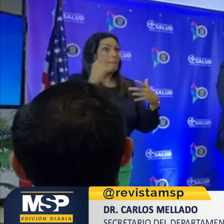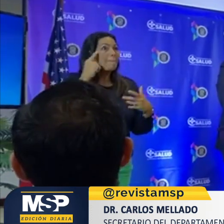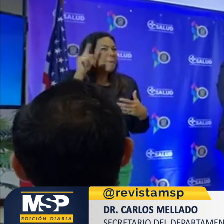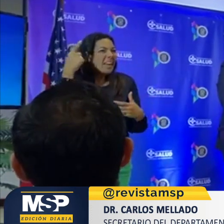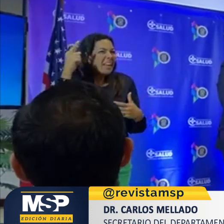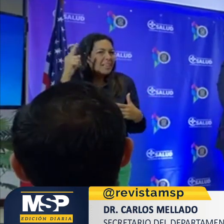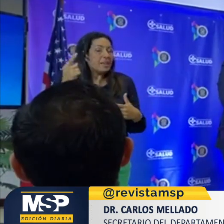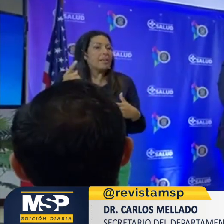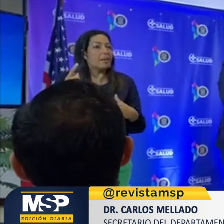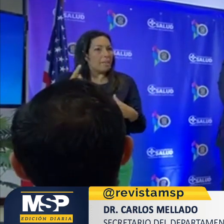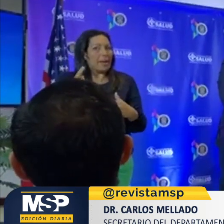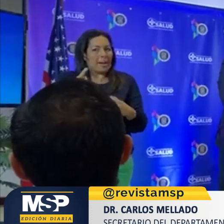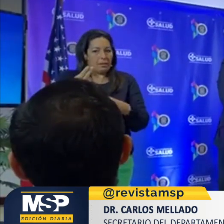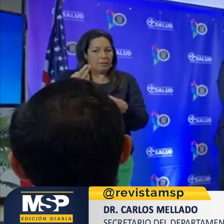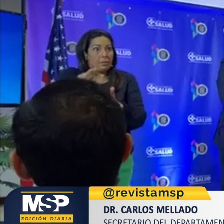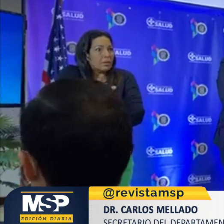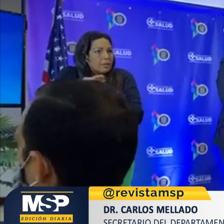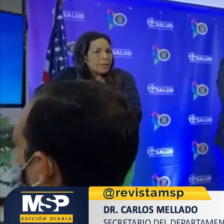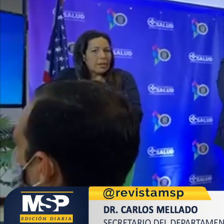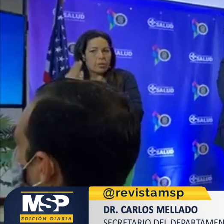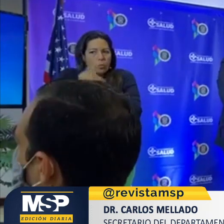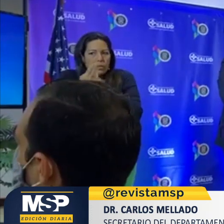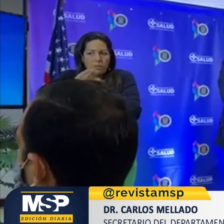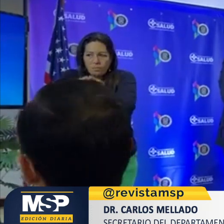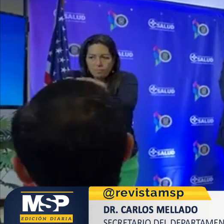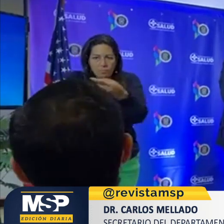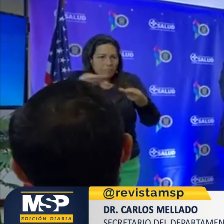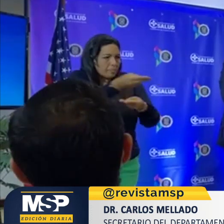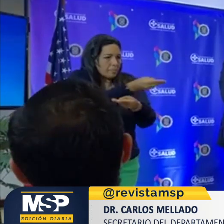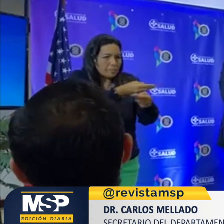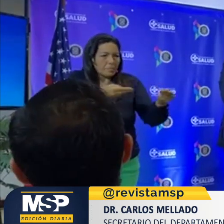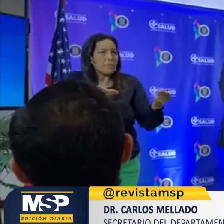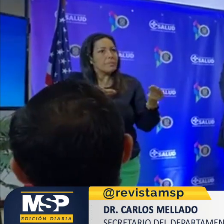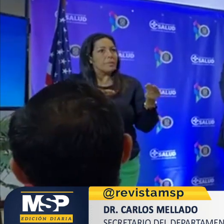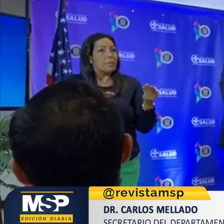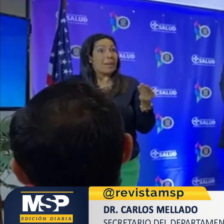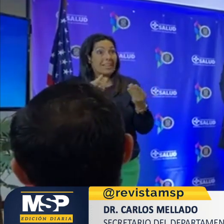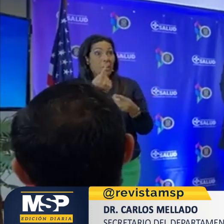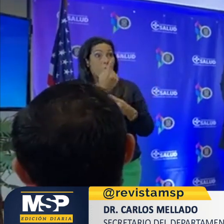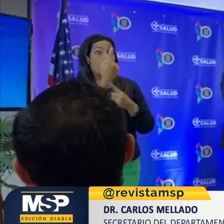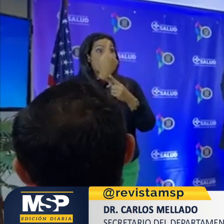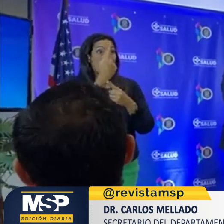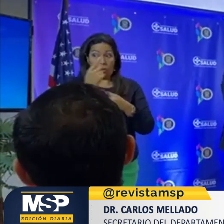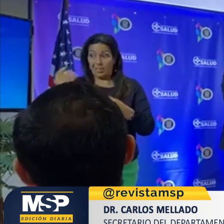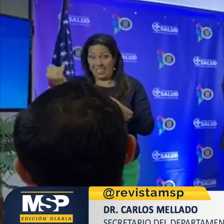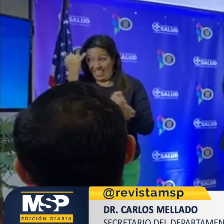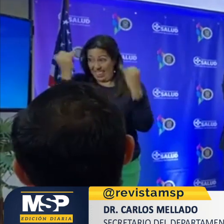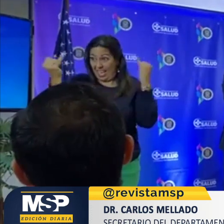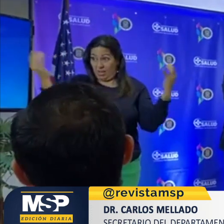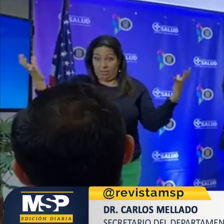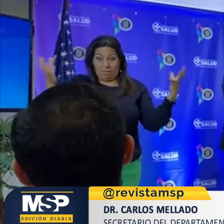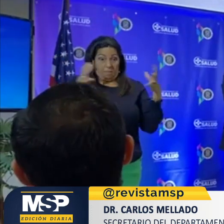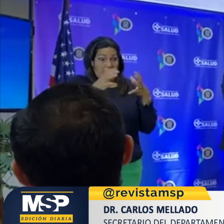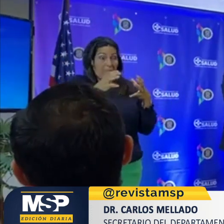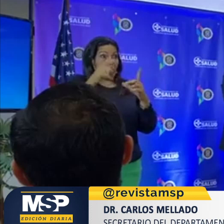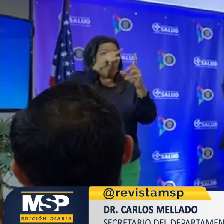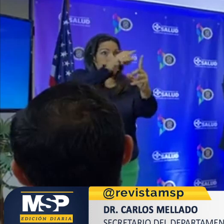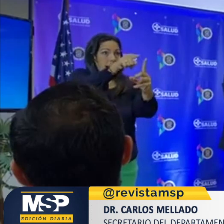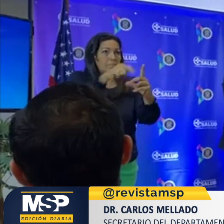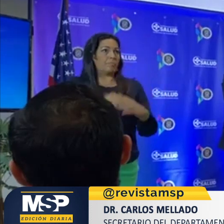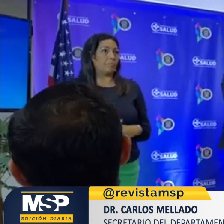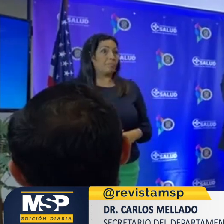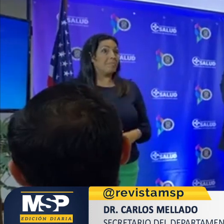recursos y para poder llevar una sola voz al pueblo de Puerto Rico, porque saben que el pueblo de Puerto Rico está pasando por el